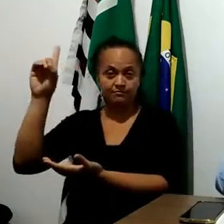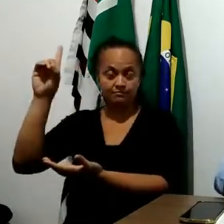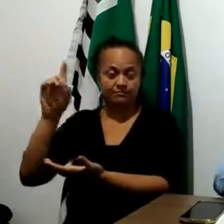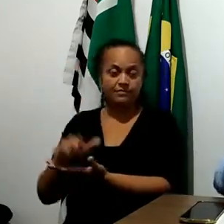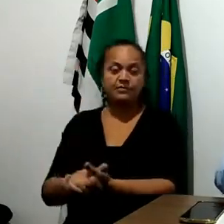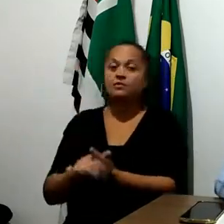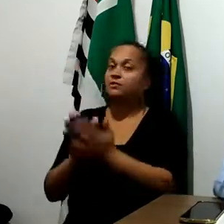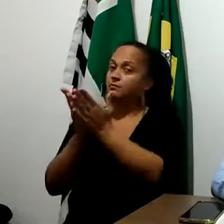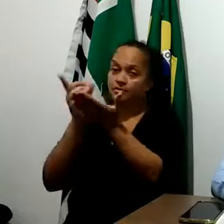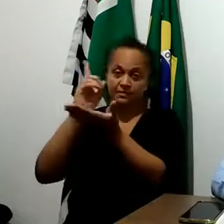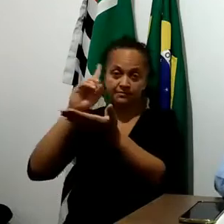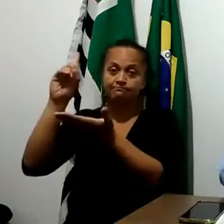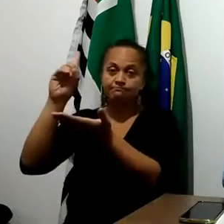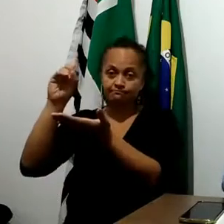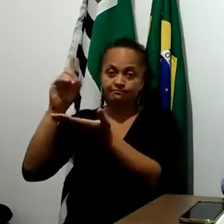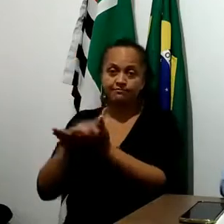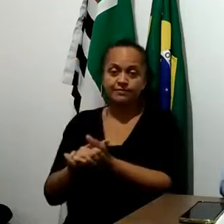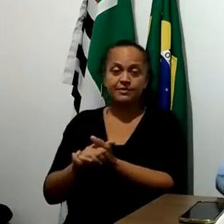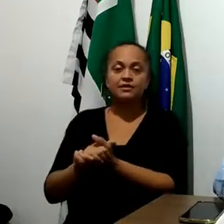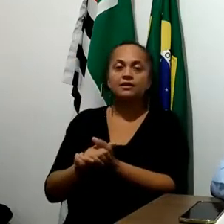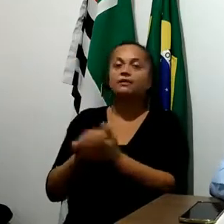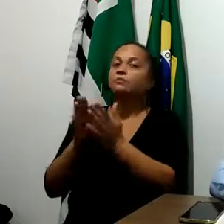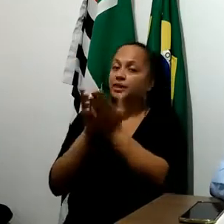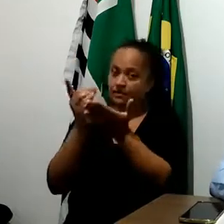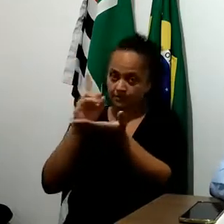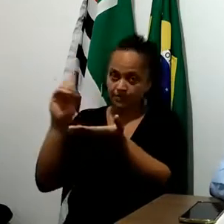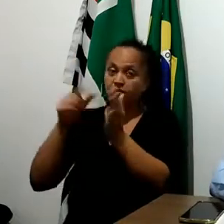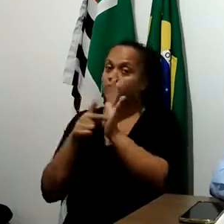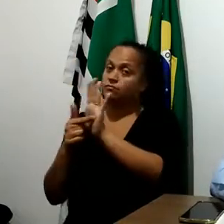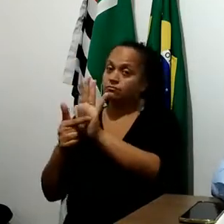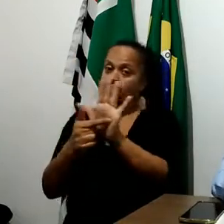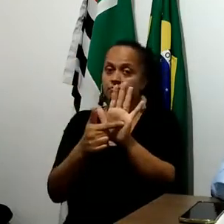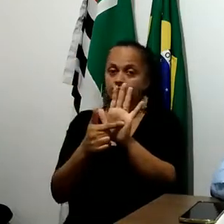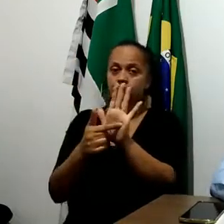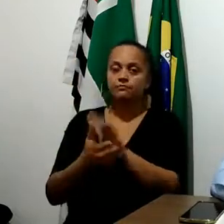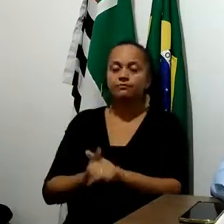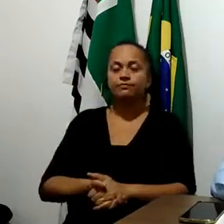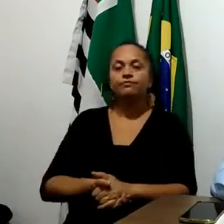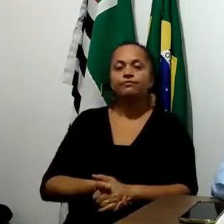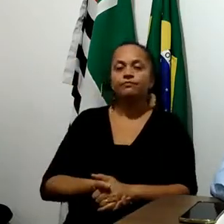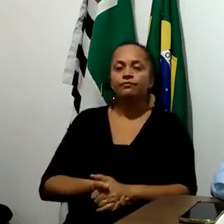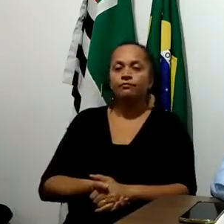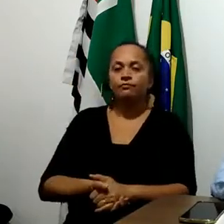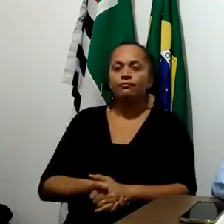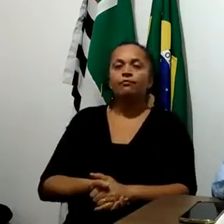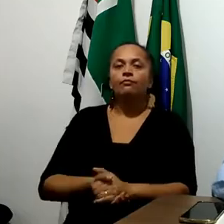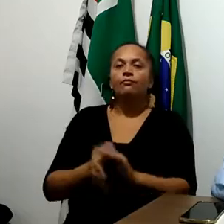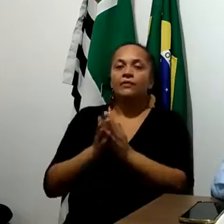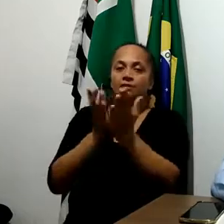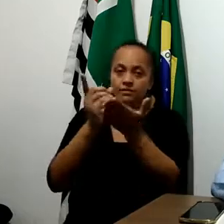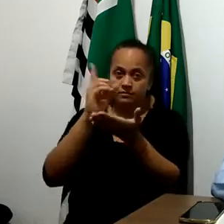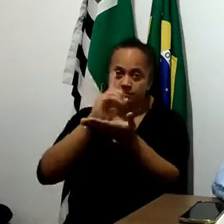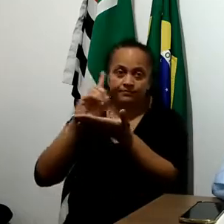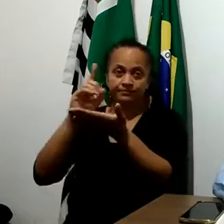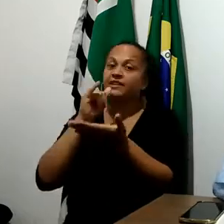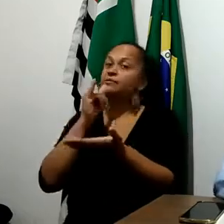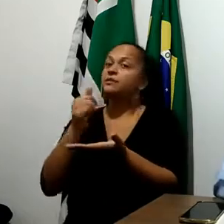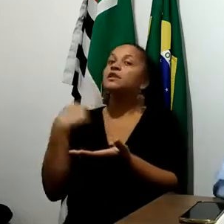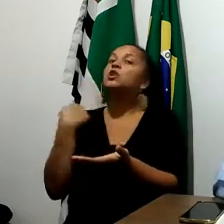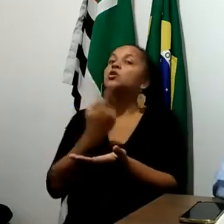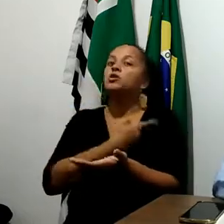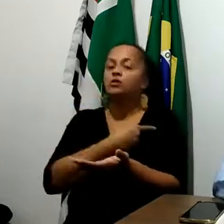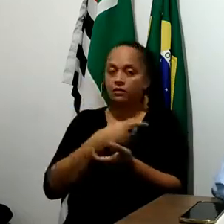que a verdade diz, no que a palavra de Deus diz. A Bíblia já diz que nós andamos por fé e não pelo